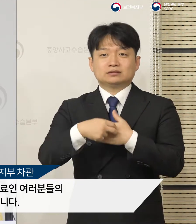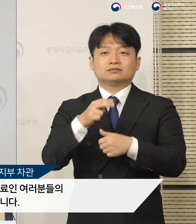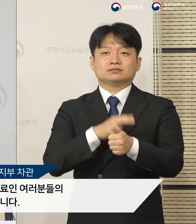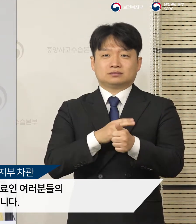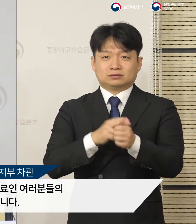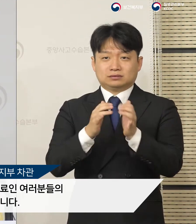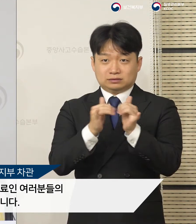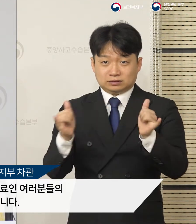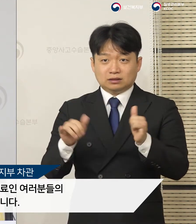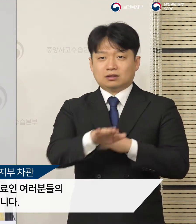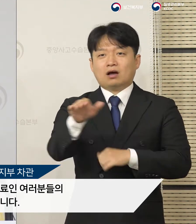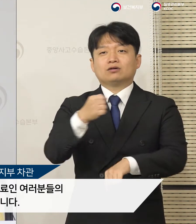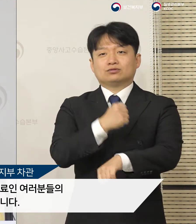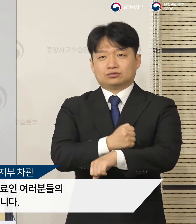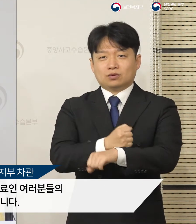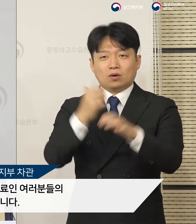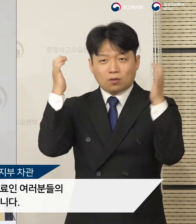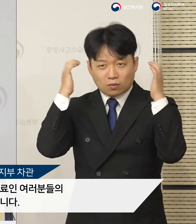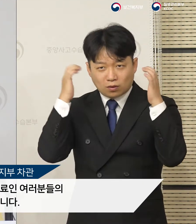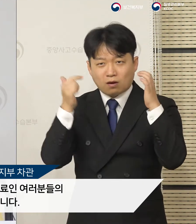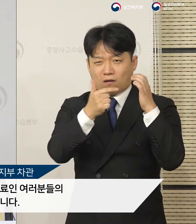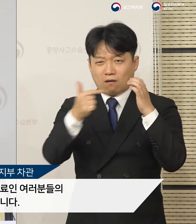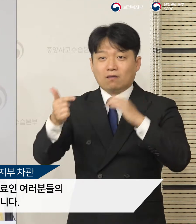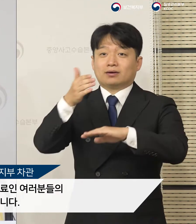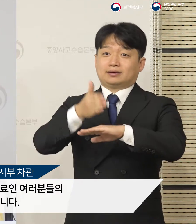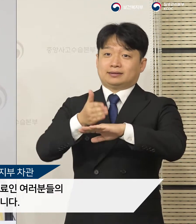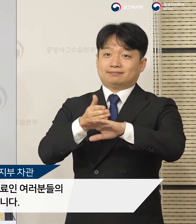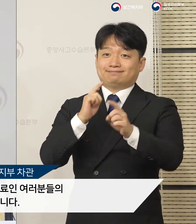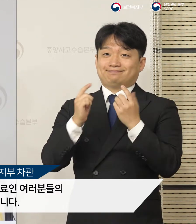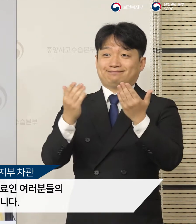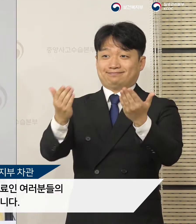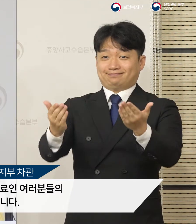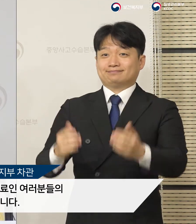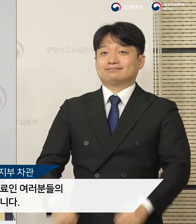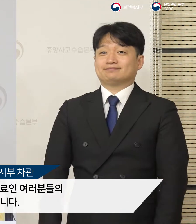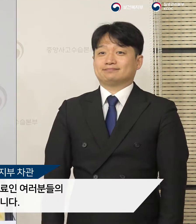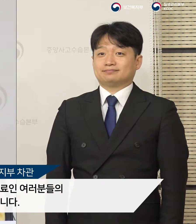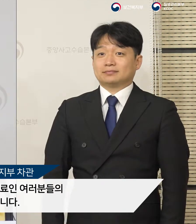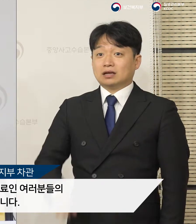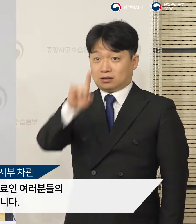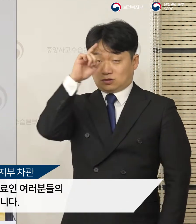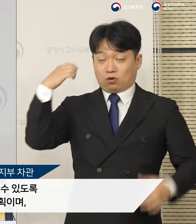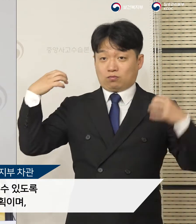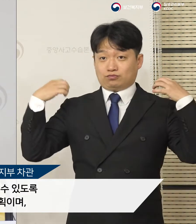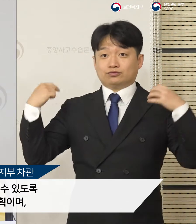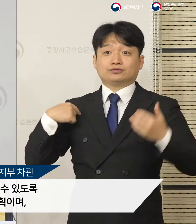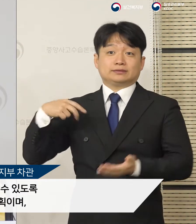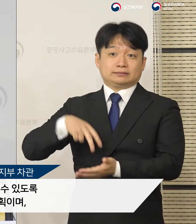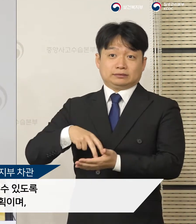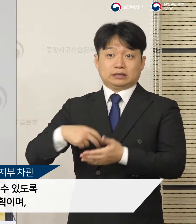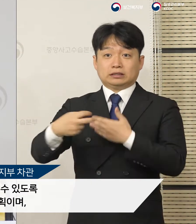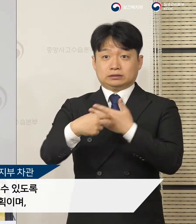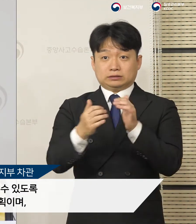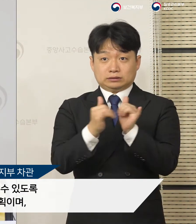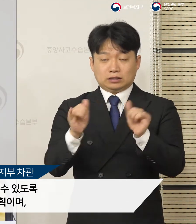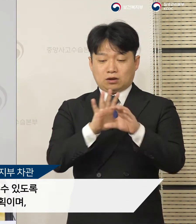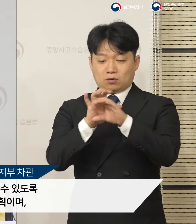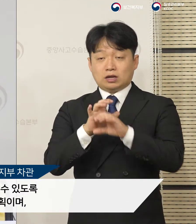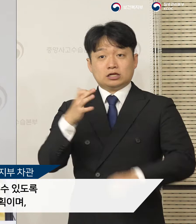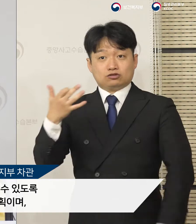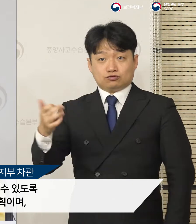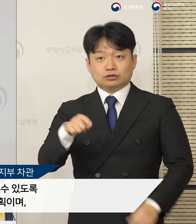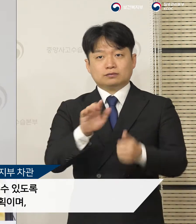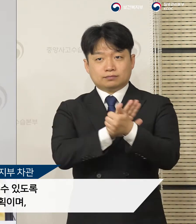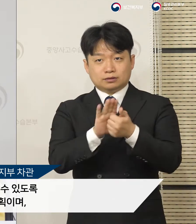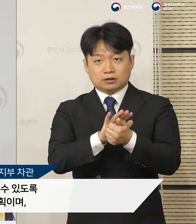의료인 여러분들의 노고와 헌신에 다시 한번 감사의 말씀을 드립니다. 정부는 의료인들이